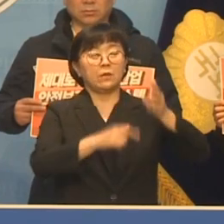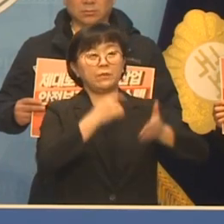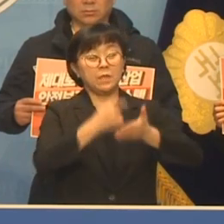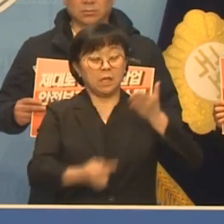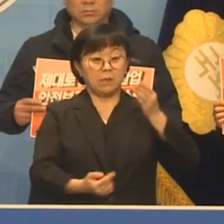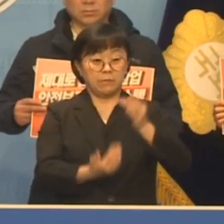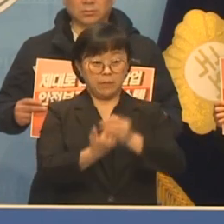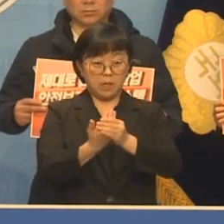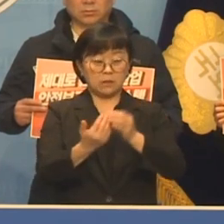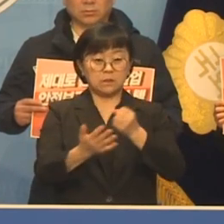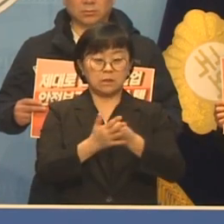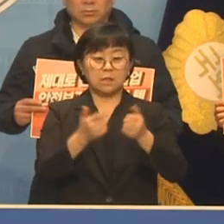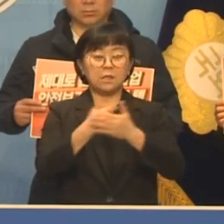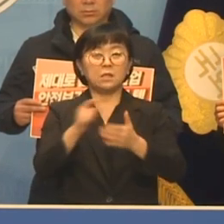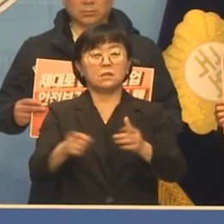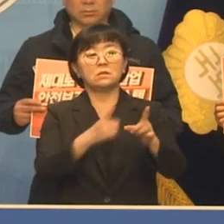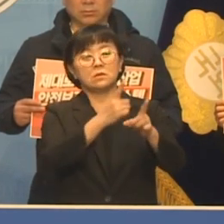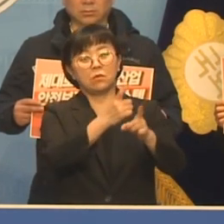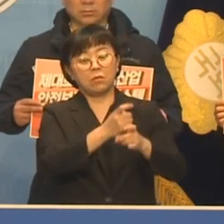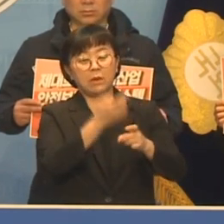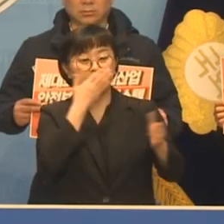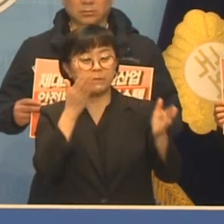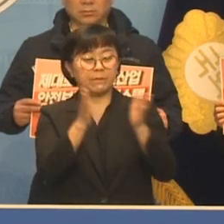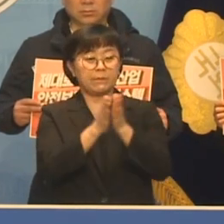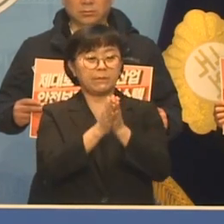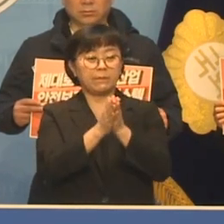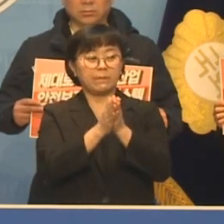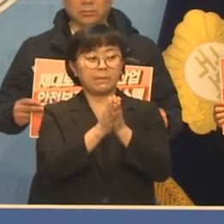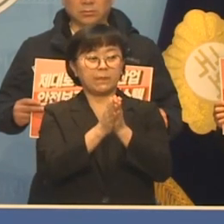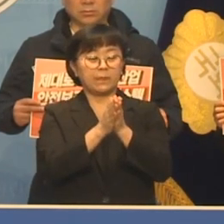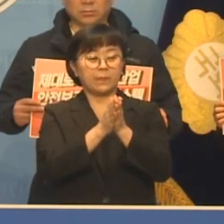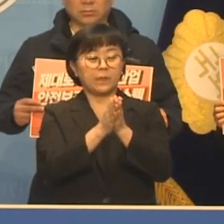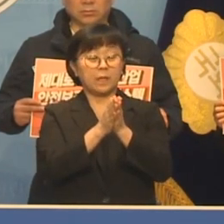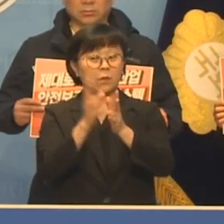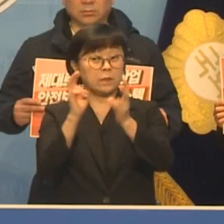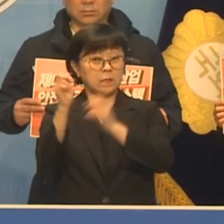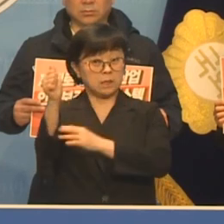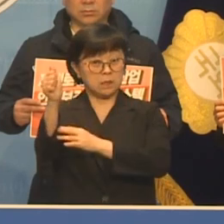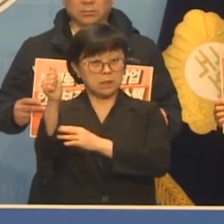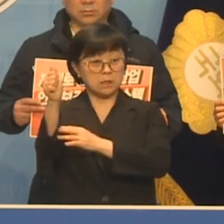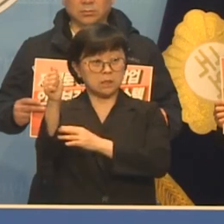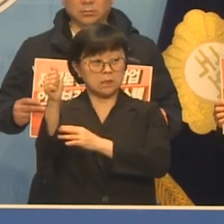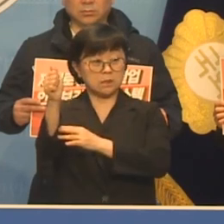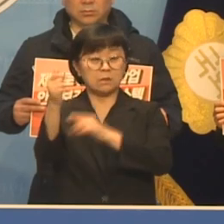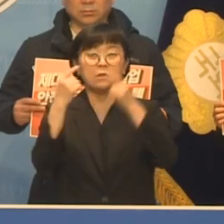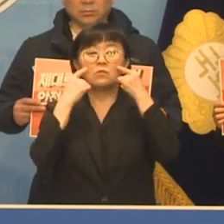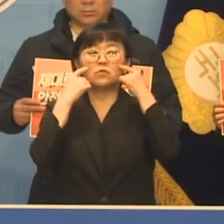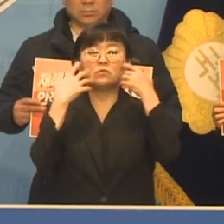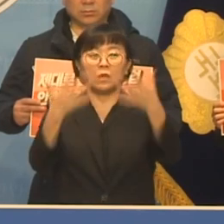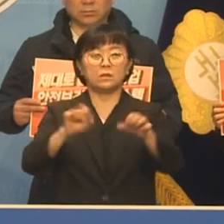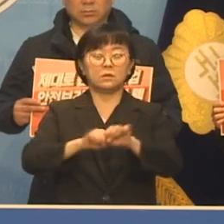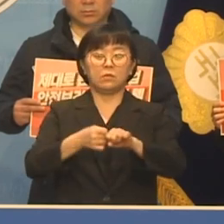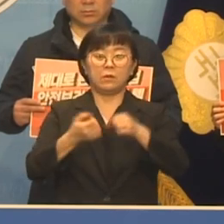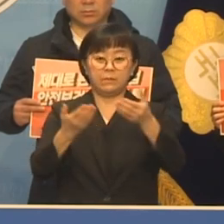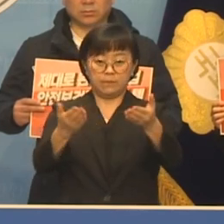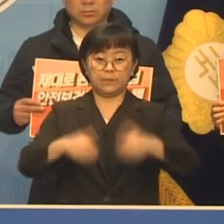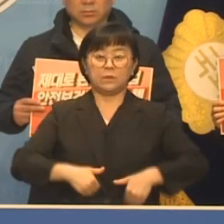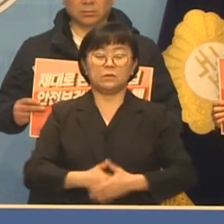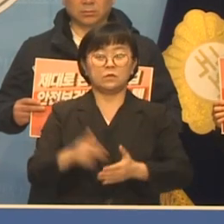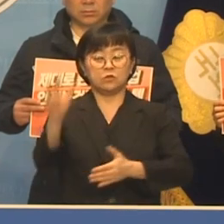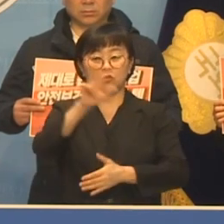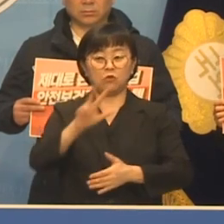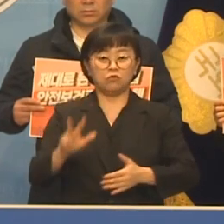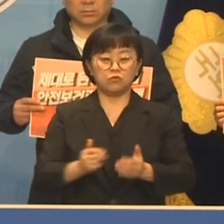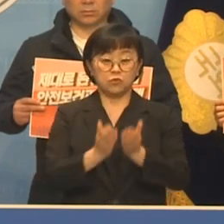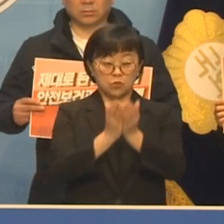사실상 내통하는 것이나 마찬가지인 사용자들에 대한 분명한 처벌이 필요합니다. 전국